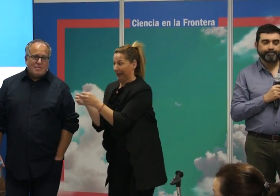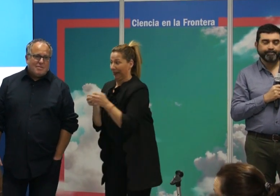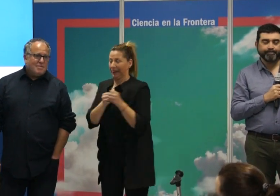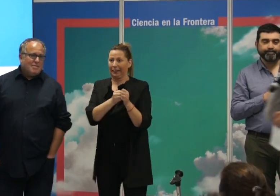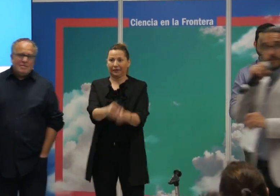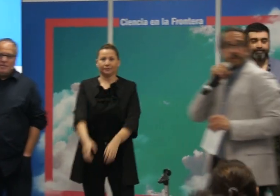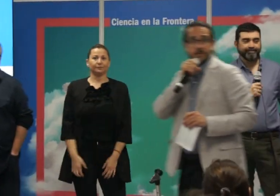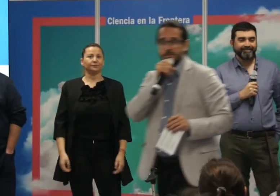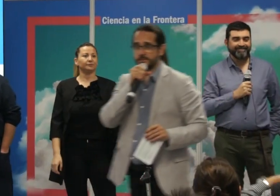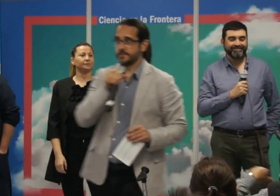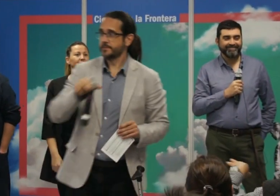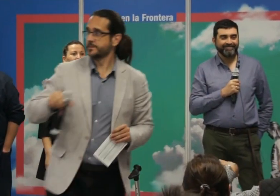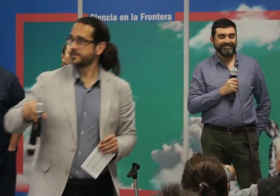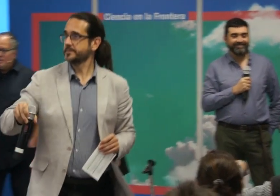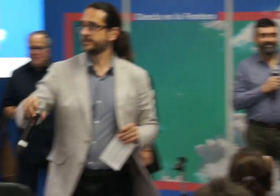en el va más